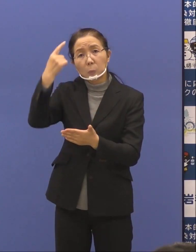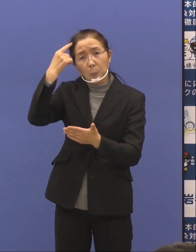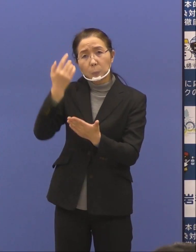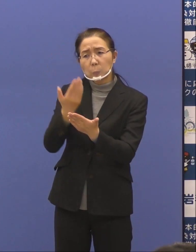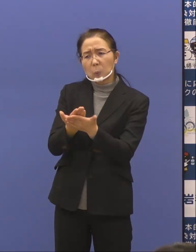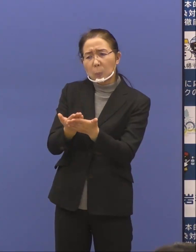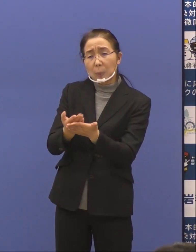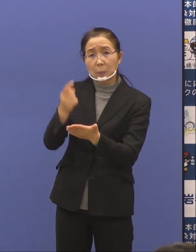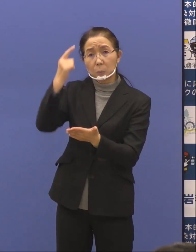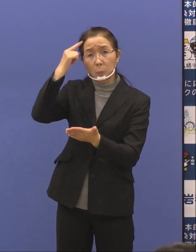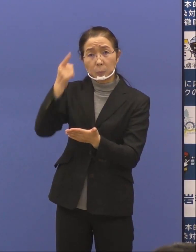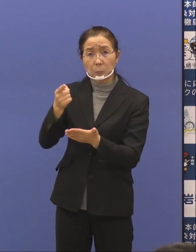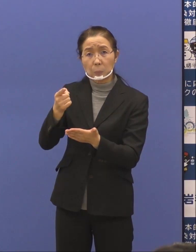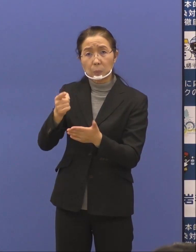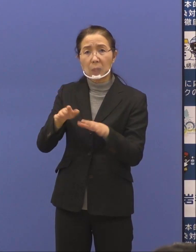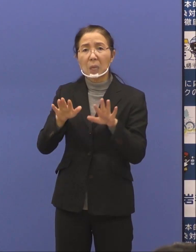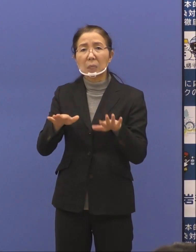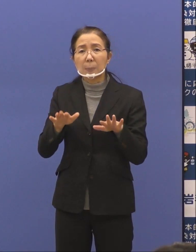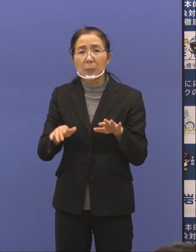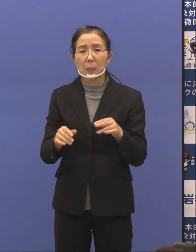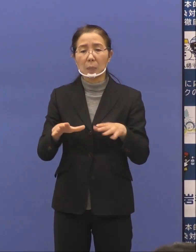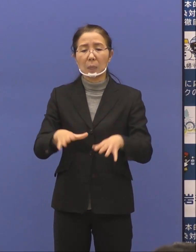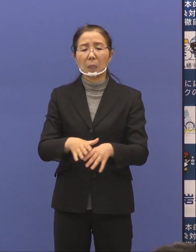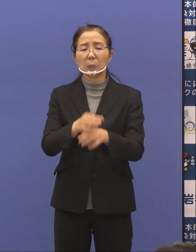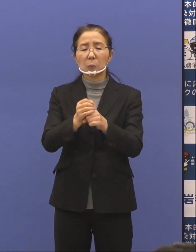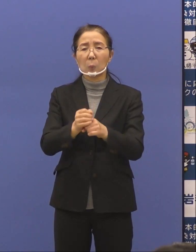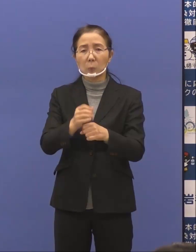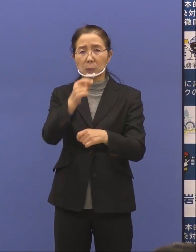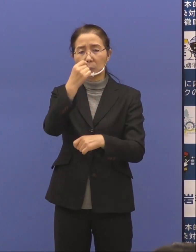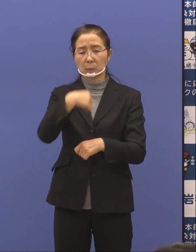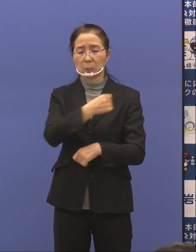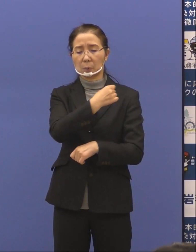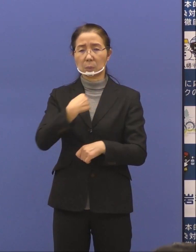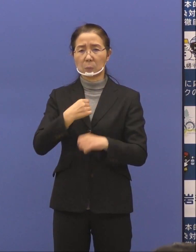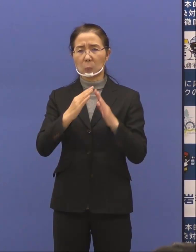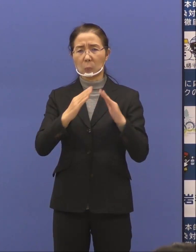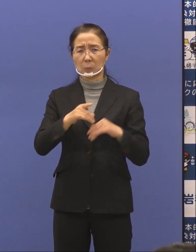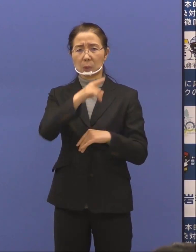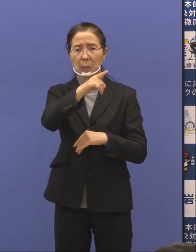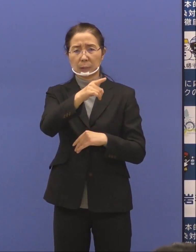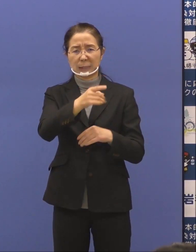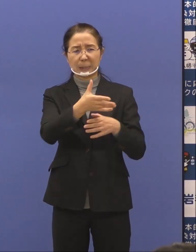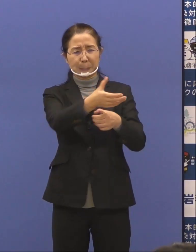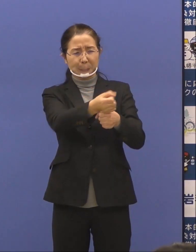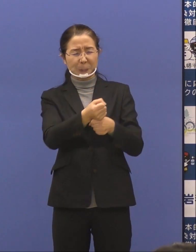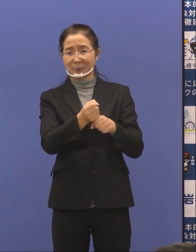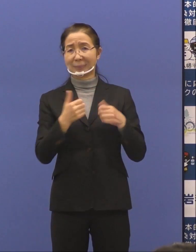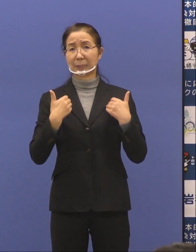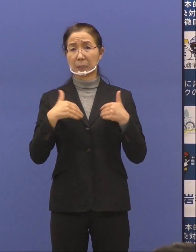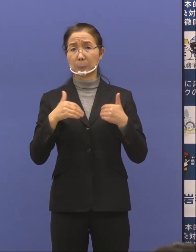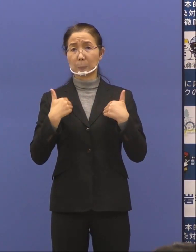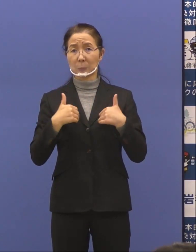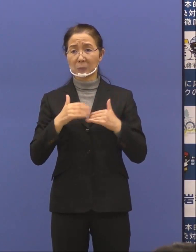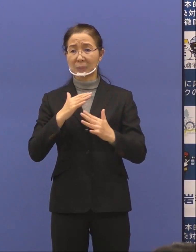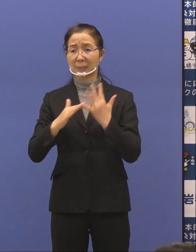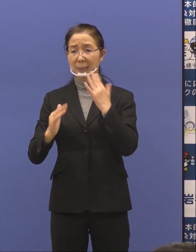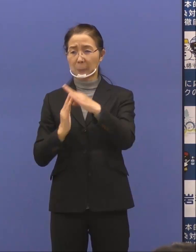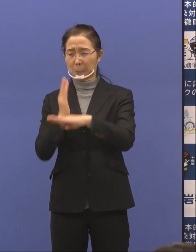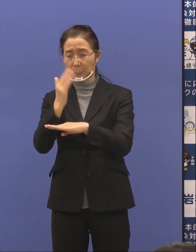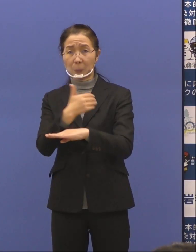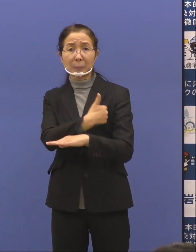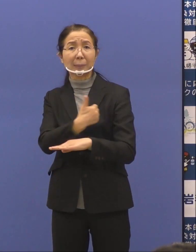統一教会に依存しなくてもきちんと選挙を戦って、そ